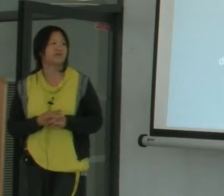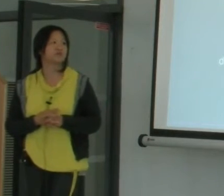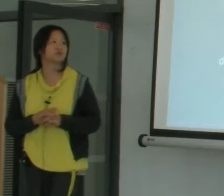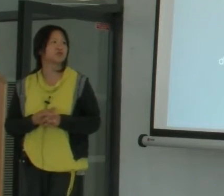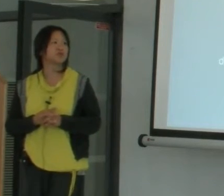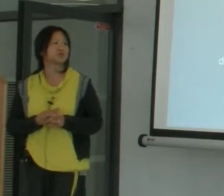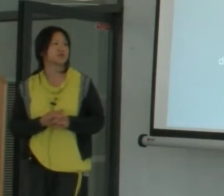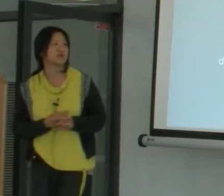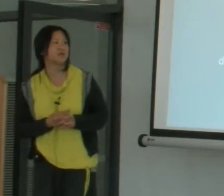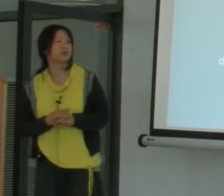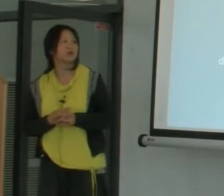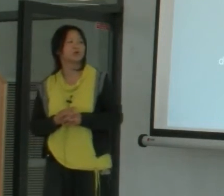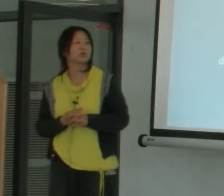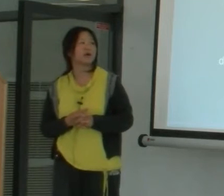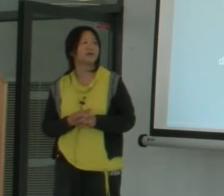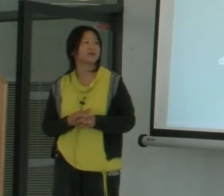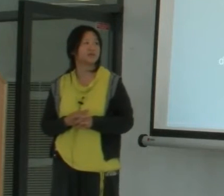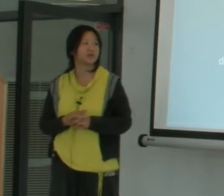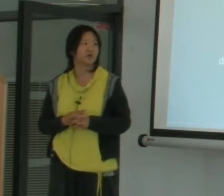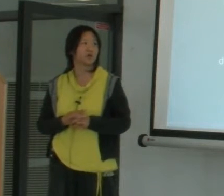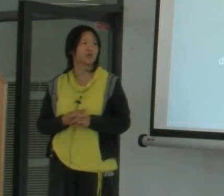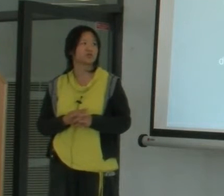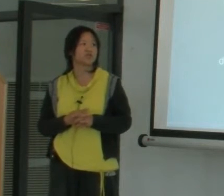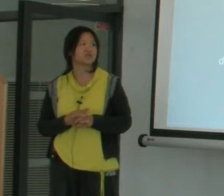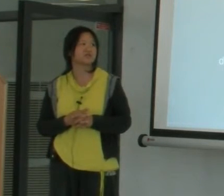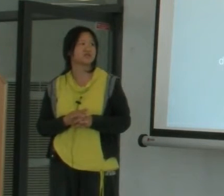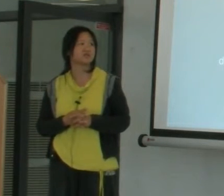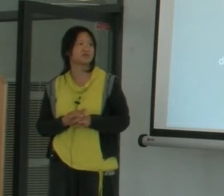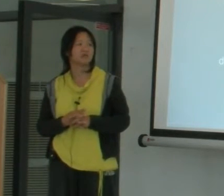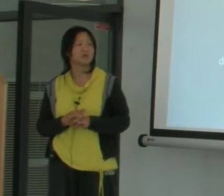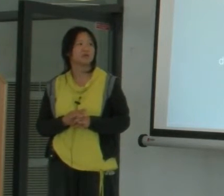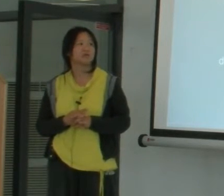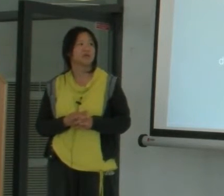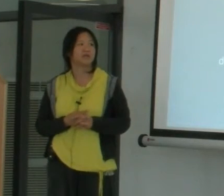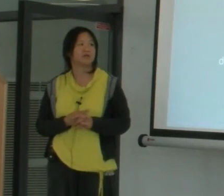à la philosophie des logiciels libres, comment adapter un projet Cygne